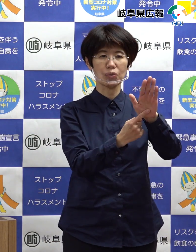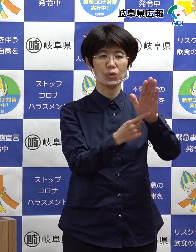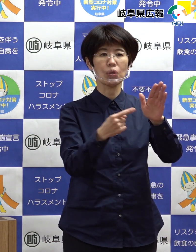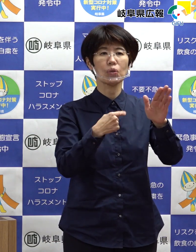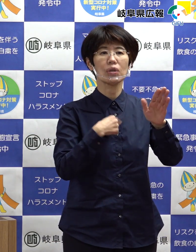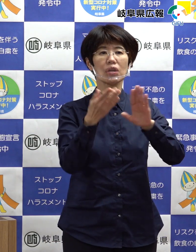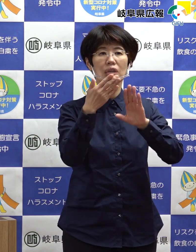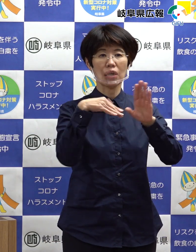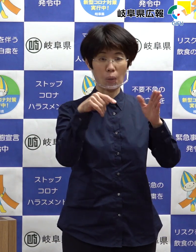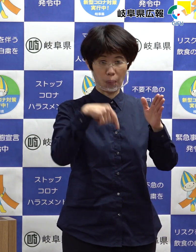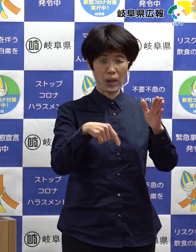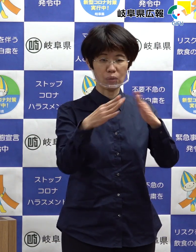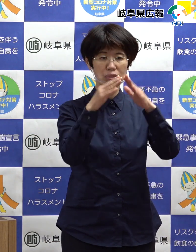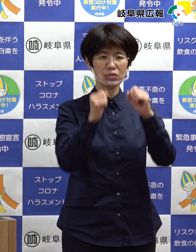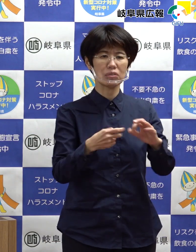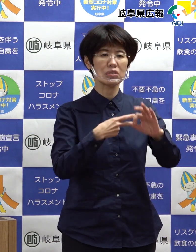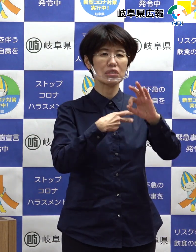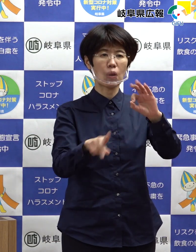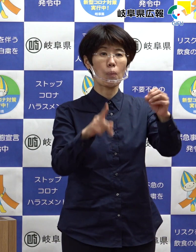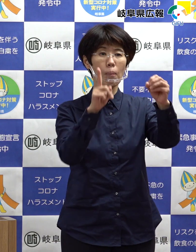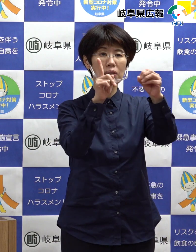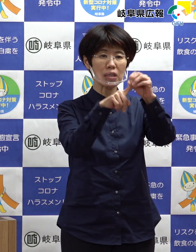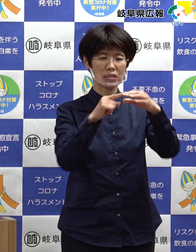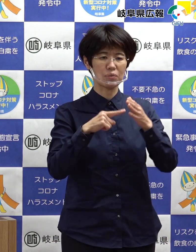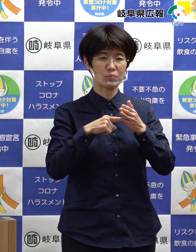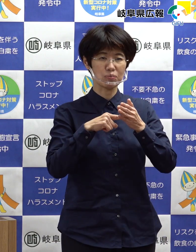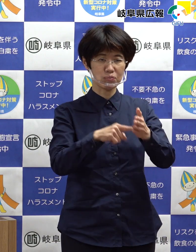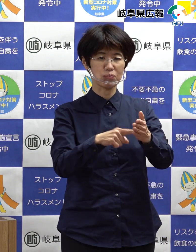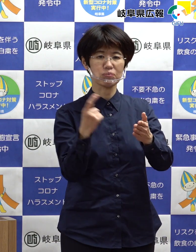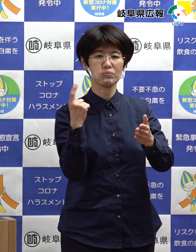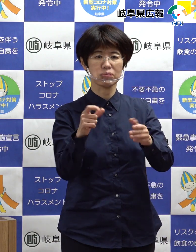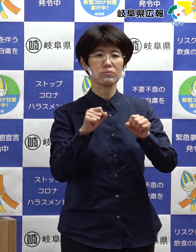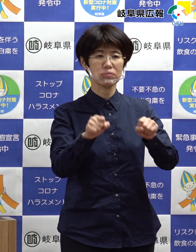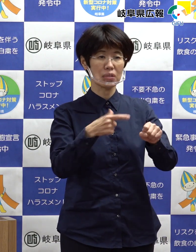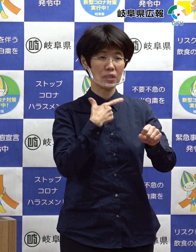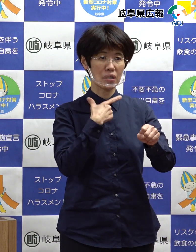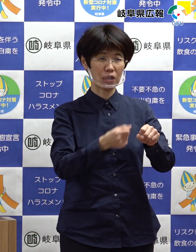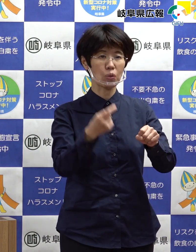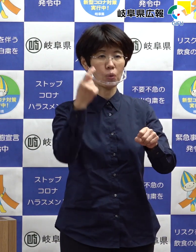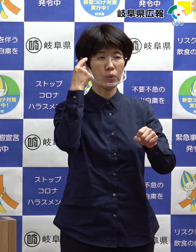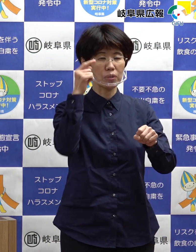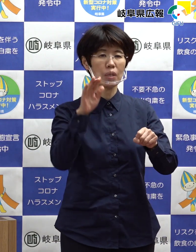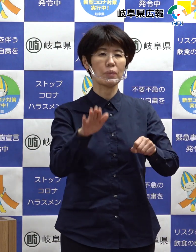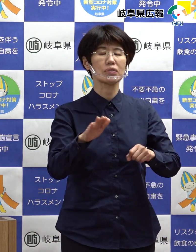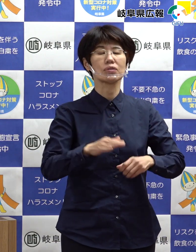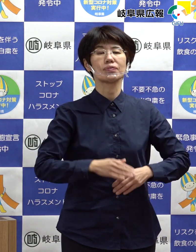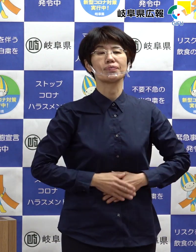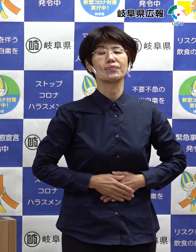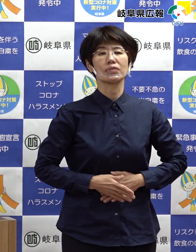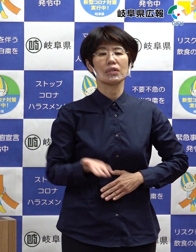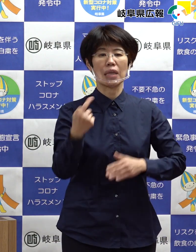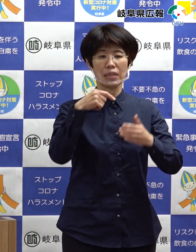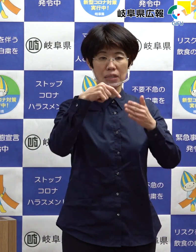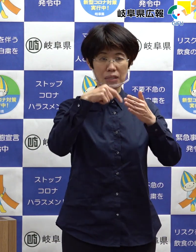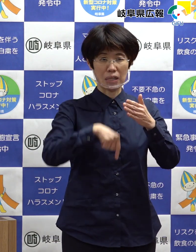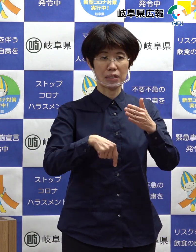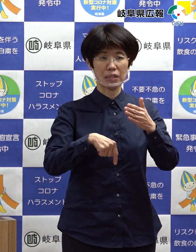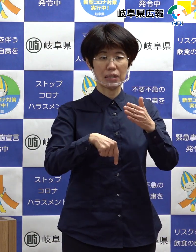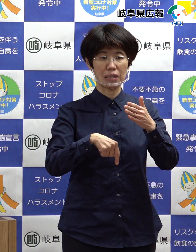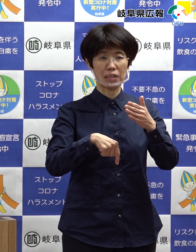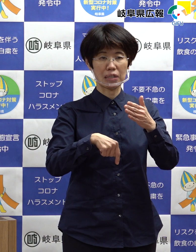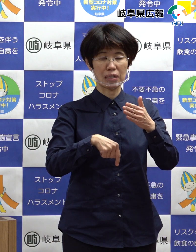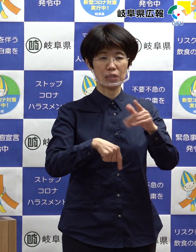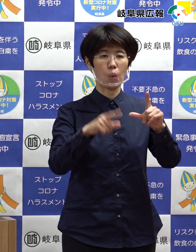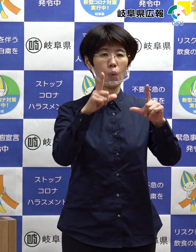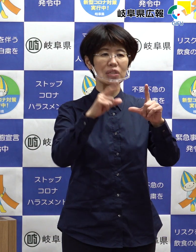続き、まあ、自宅療養者ゼロで堅持していきたいというふうに思っております。県内の県域ごとの病床